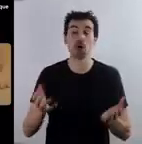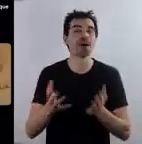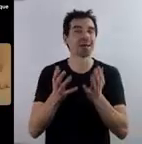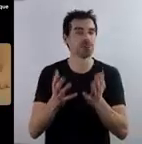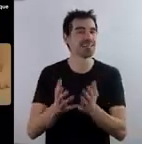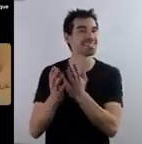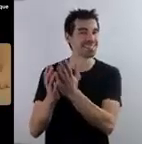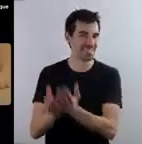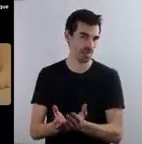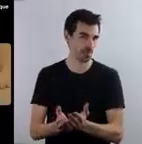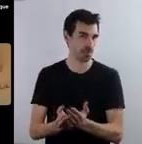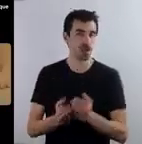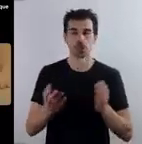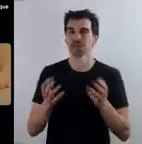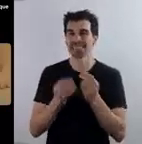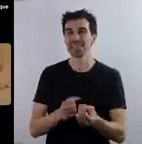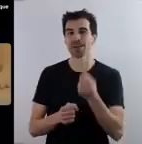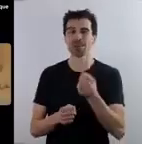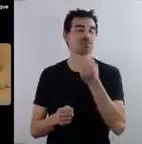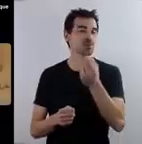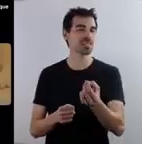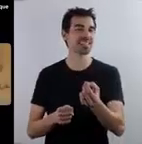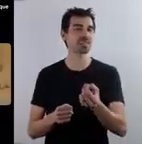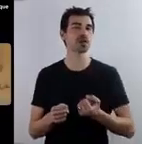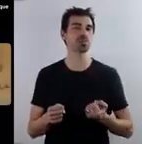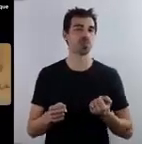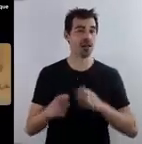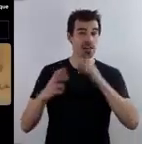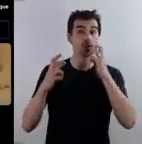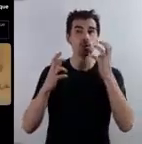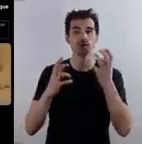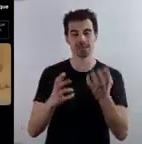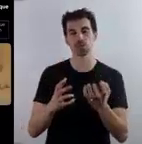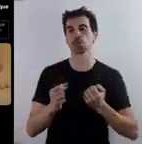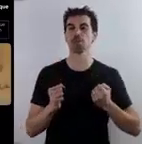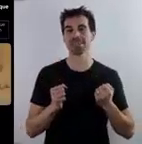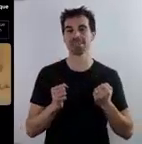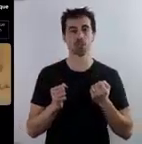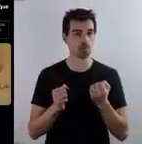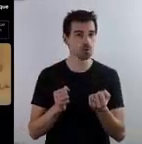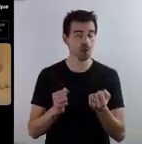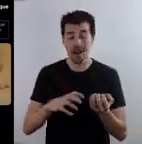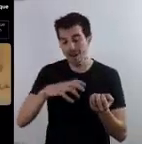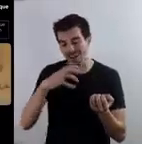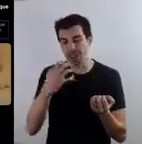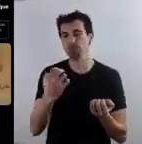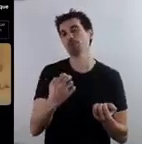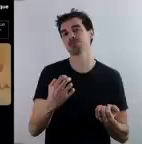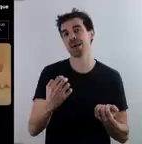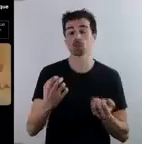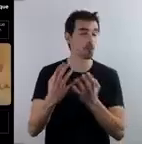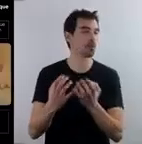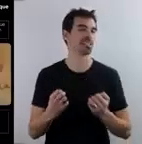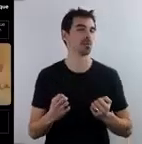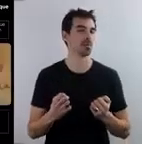myotatique ou encore réflexe d'étirement. Donc ici, un réflexe myotatique correspond à une contraction automatique d'un muscle en